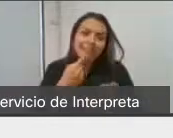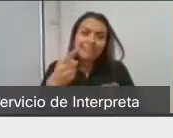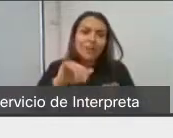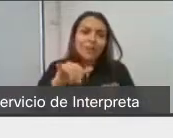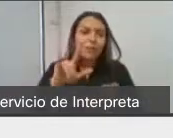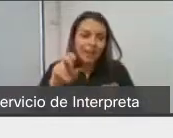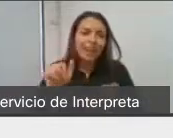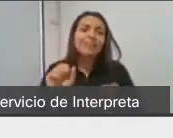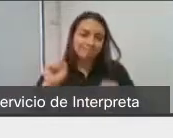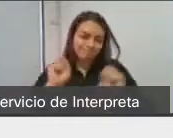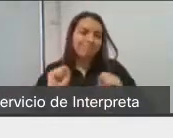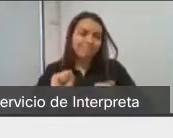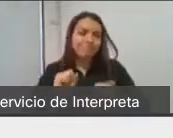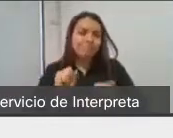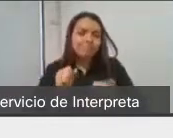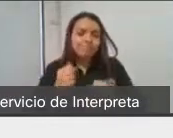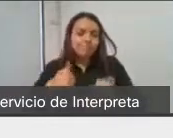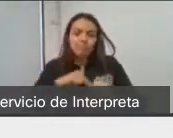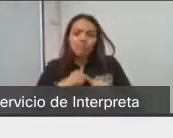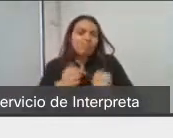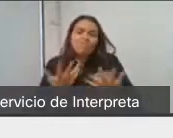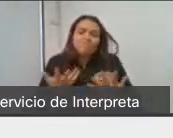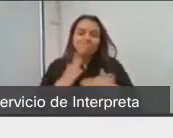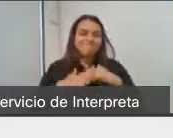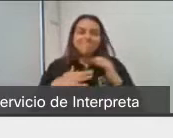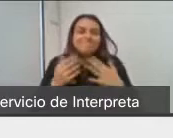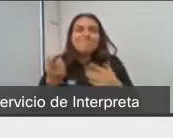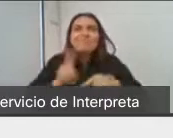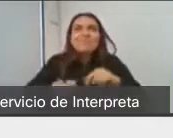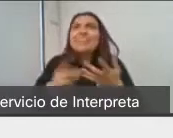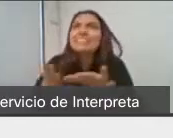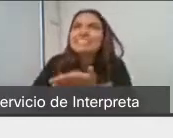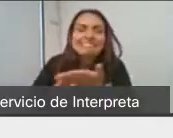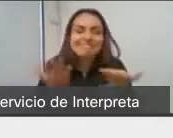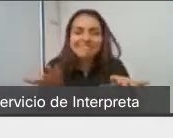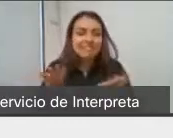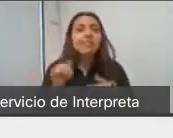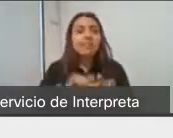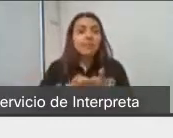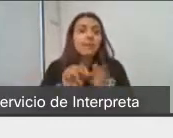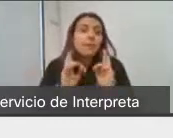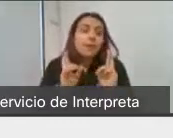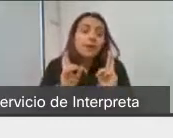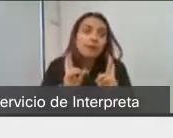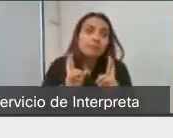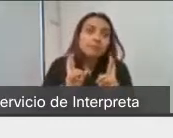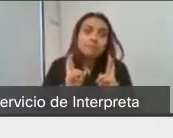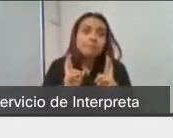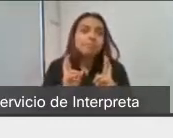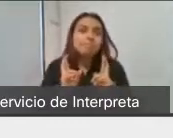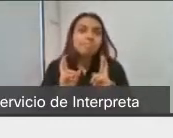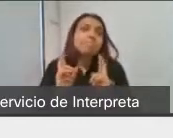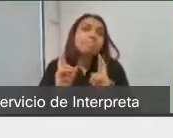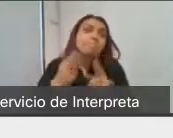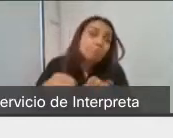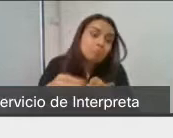el tema. Pero pues en todo caso, pues trataremos de mitigar eso próximamente. Estamos aprendiendo